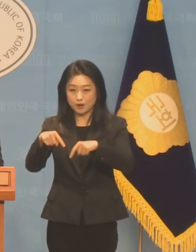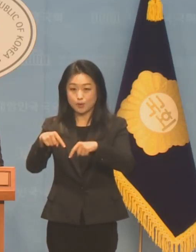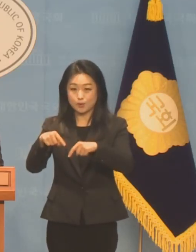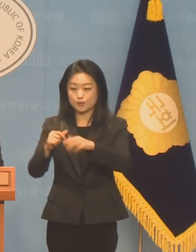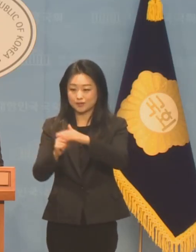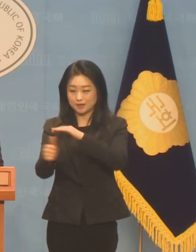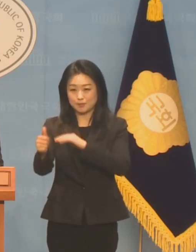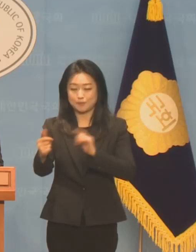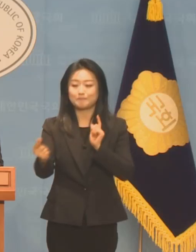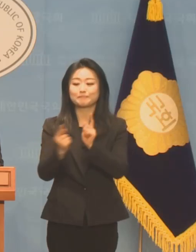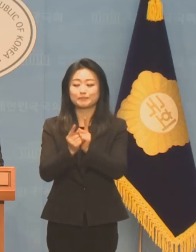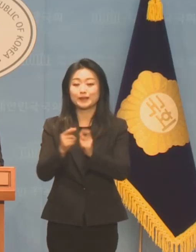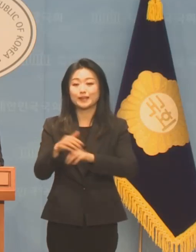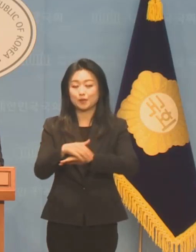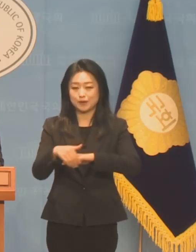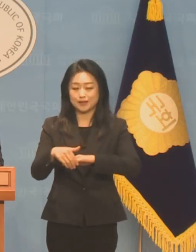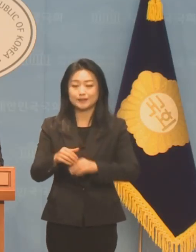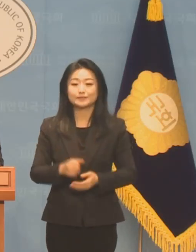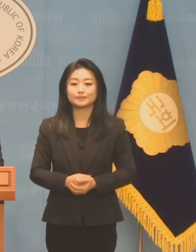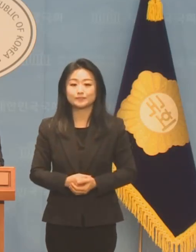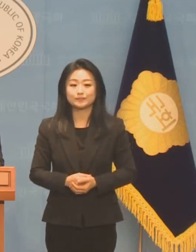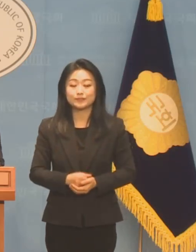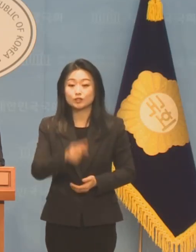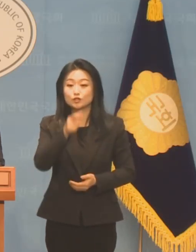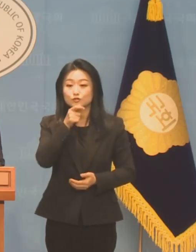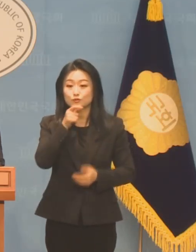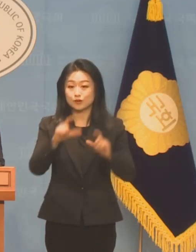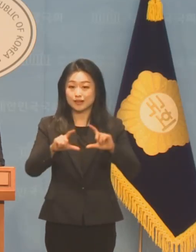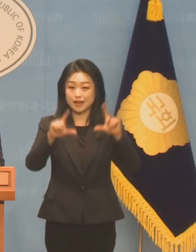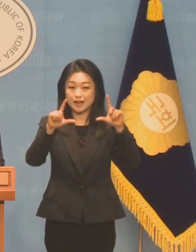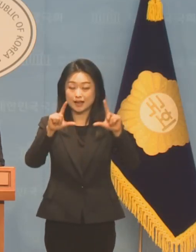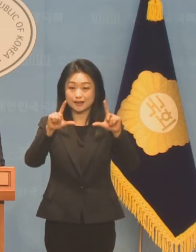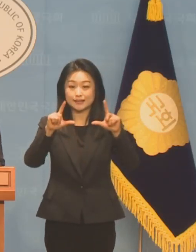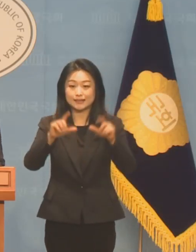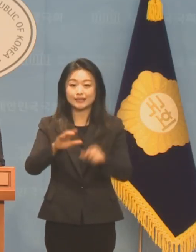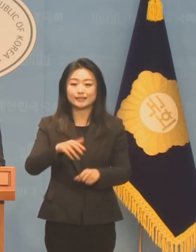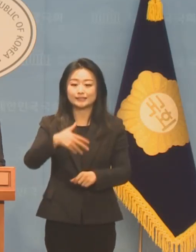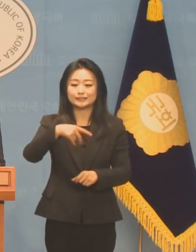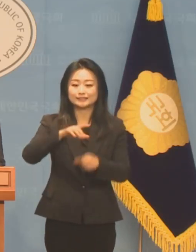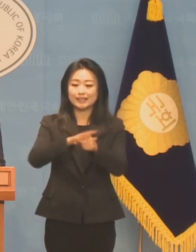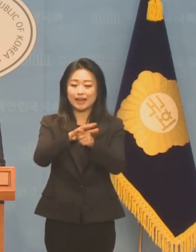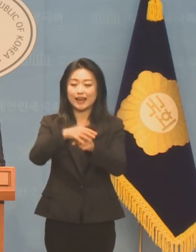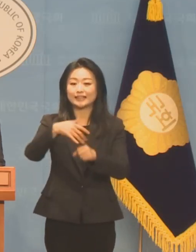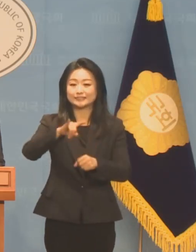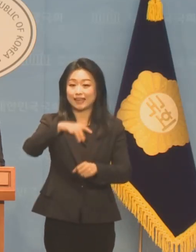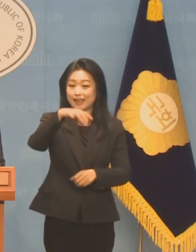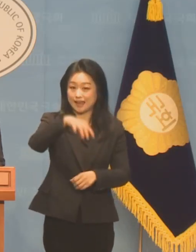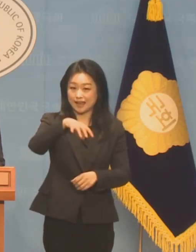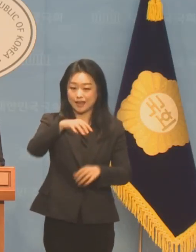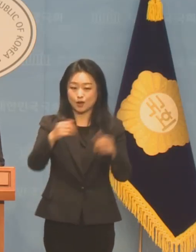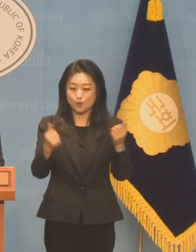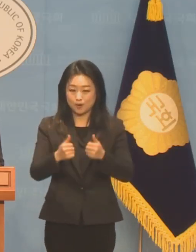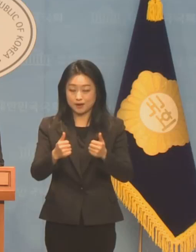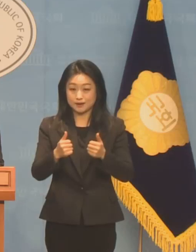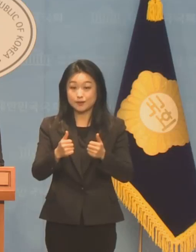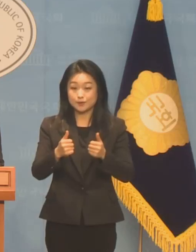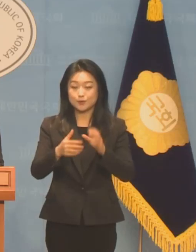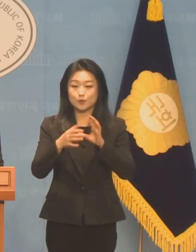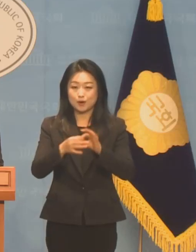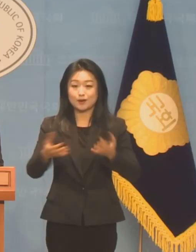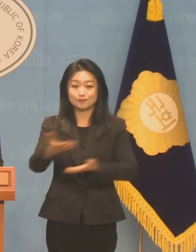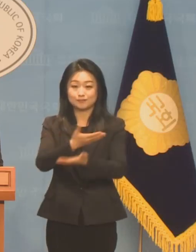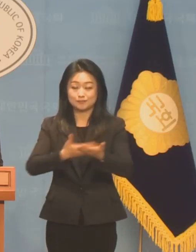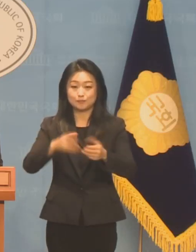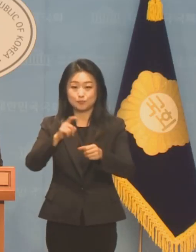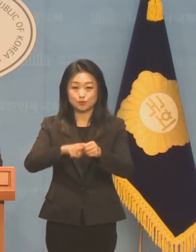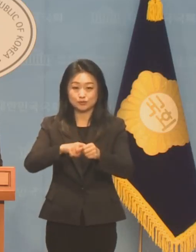접견할 예정입니다. 수요일 15일 정오에는 국회 사랑제에서 의회 외교 정상화 등 한 아세안 간의